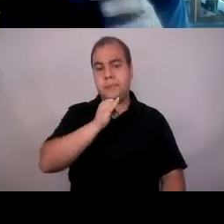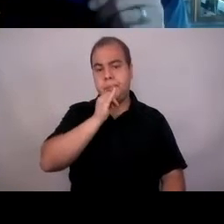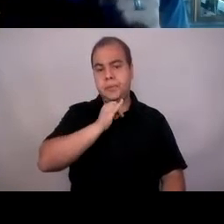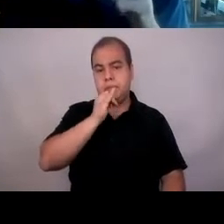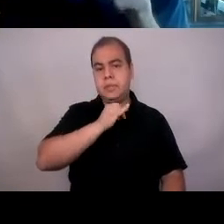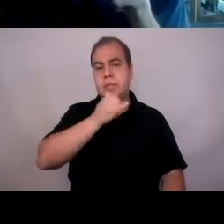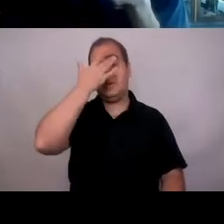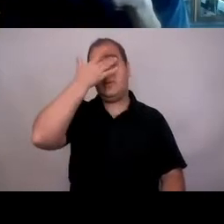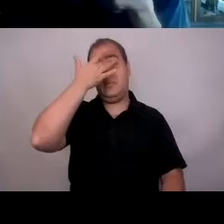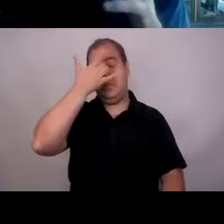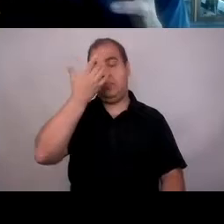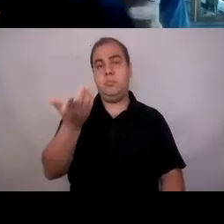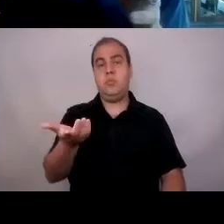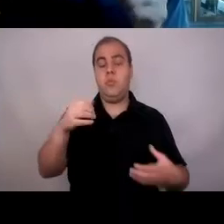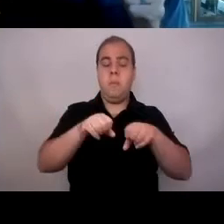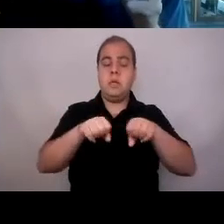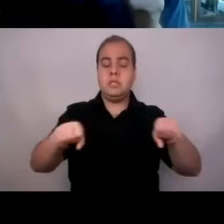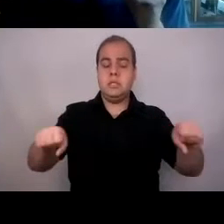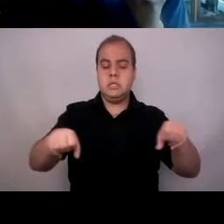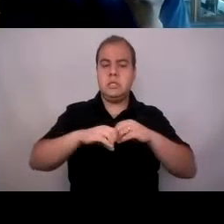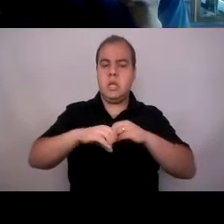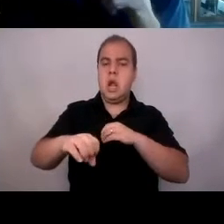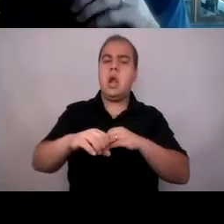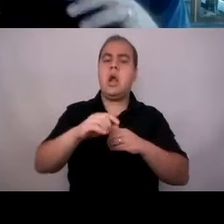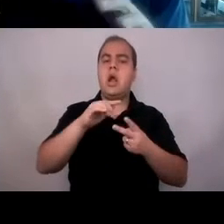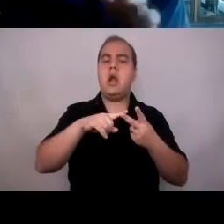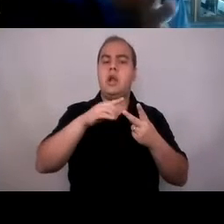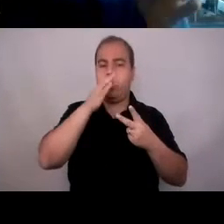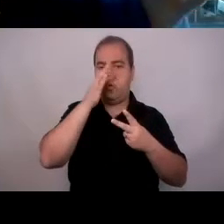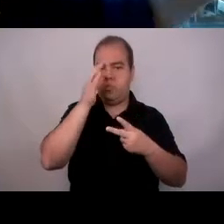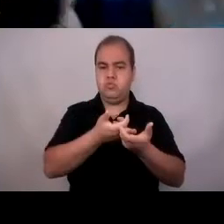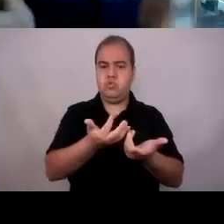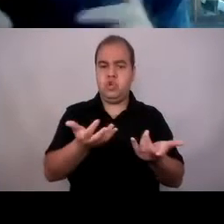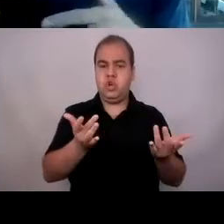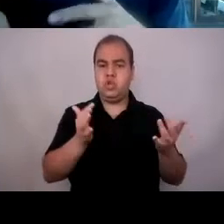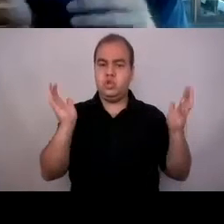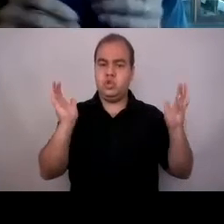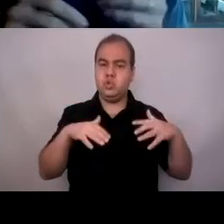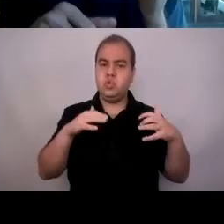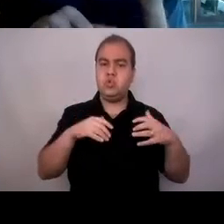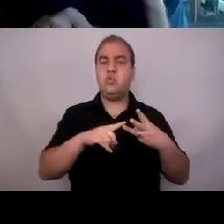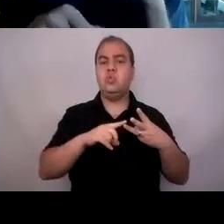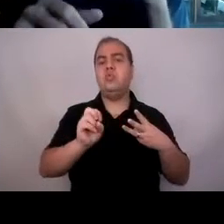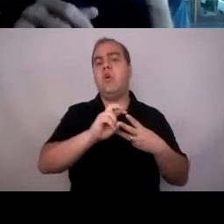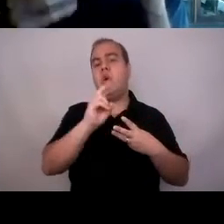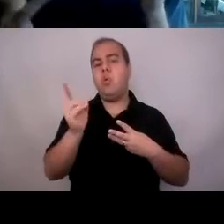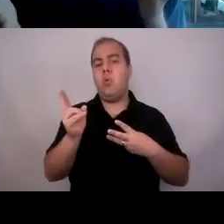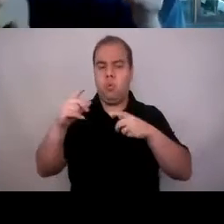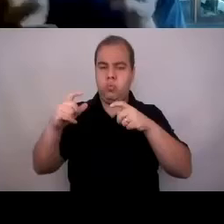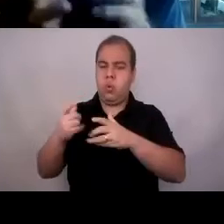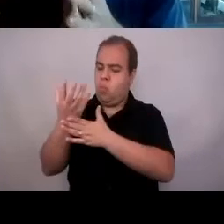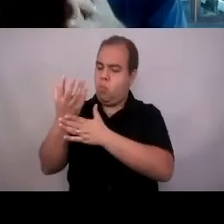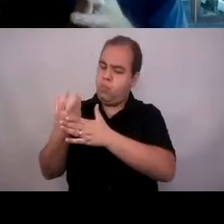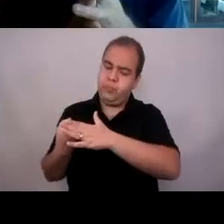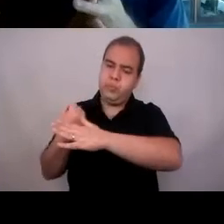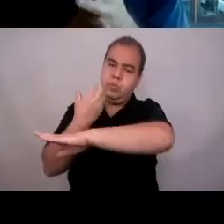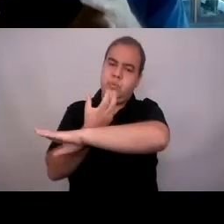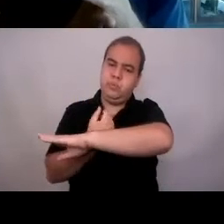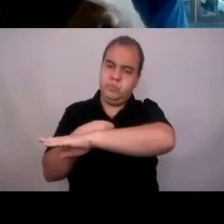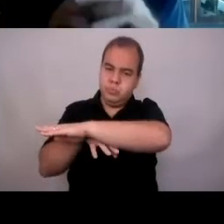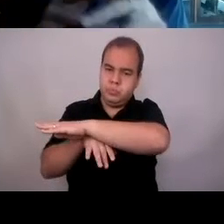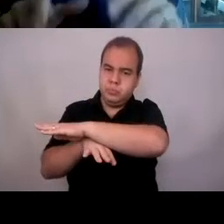exemplo, uma cisterna, um jardim de chuva, um sistema de biorretenção, que seriam os canteiros pluviais ou as biovaletas,